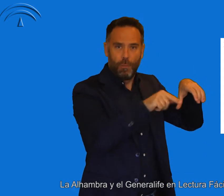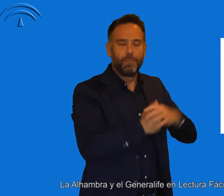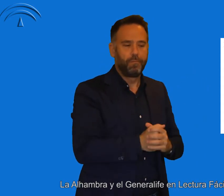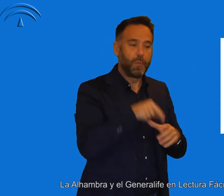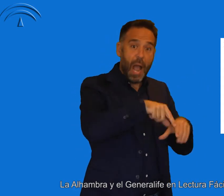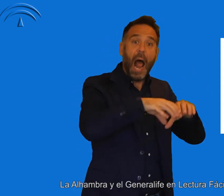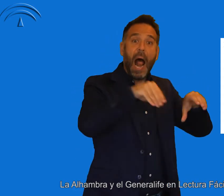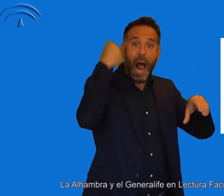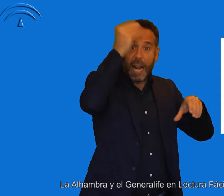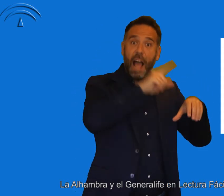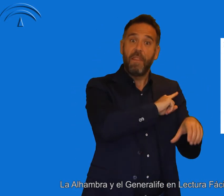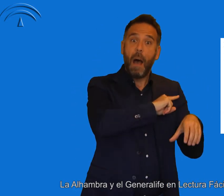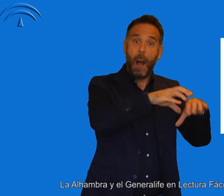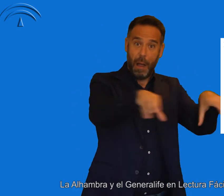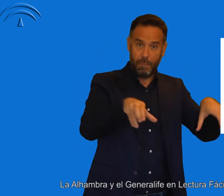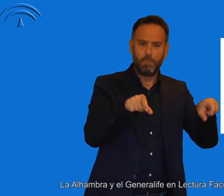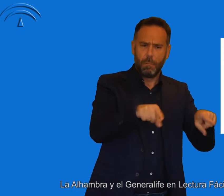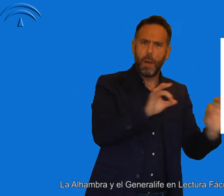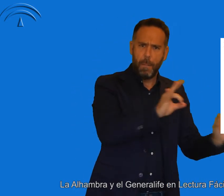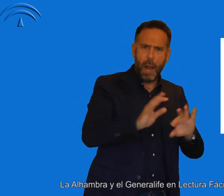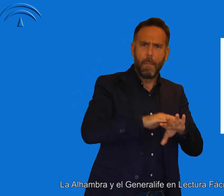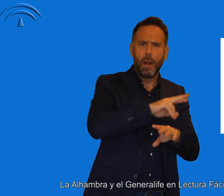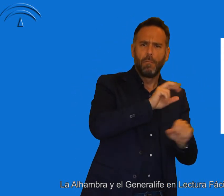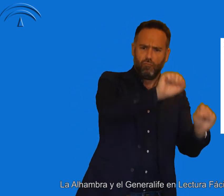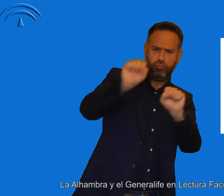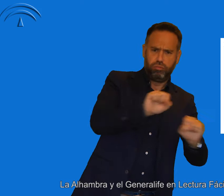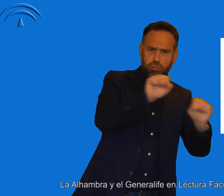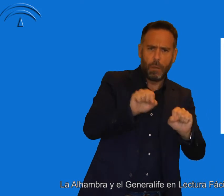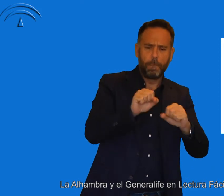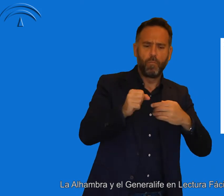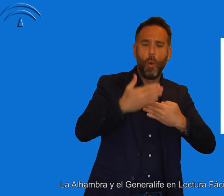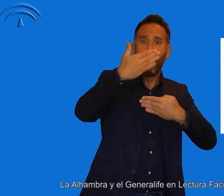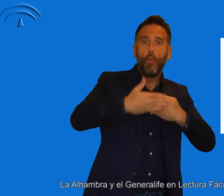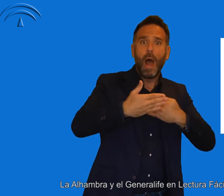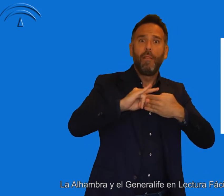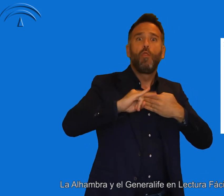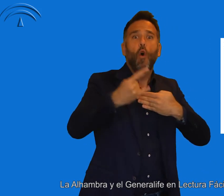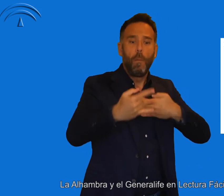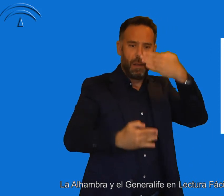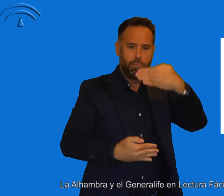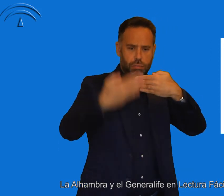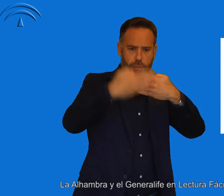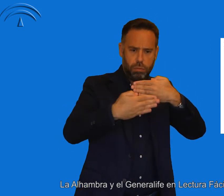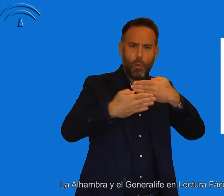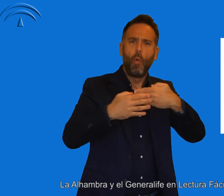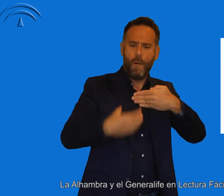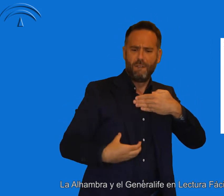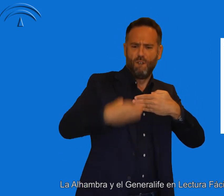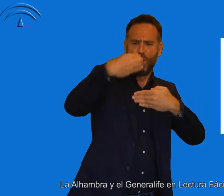Castillo Rojo. La Alcazaba está preparada para defender los palacios y la ciudad de los sultanes. Tienen dobles